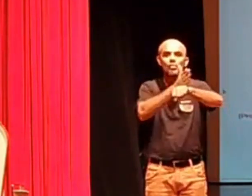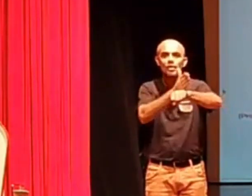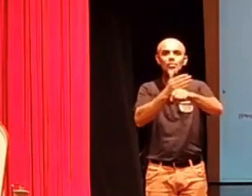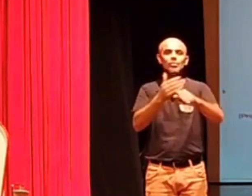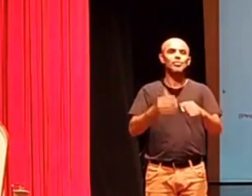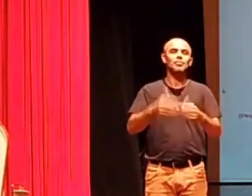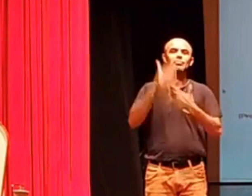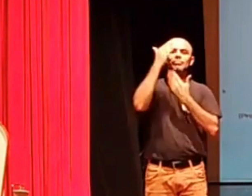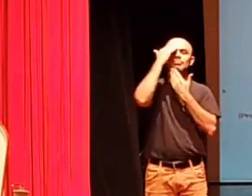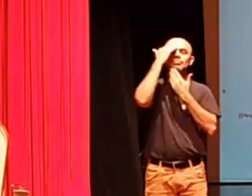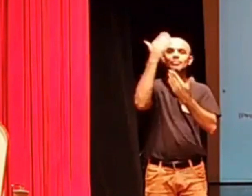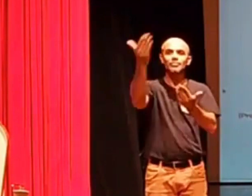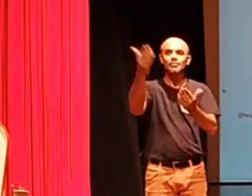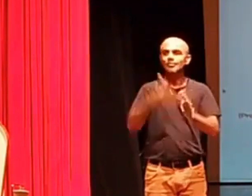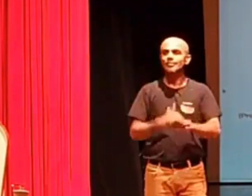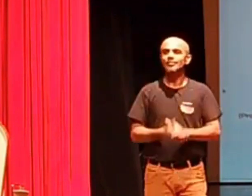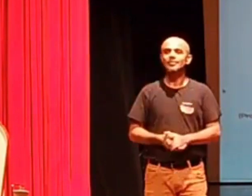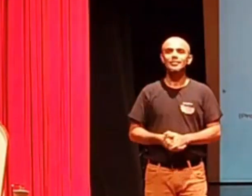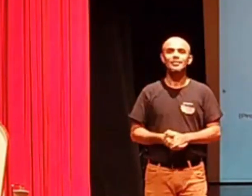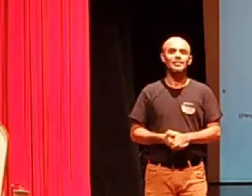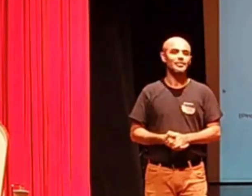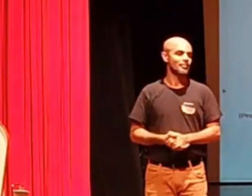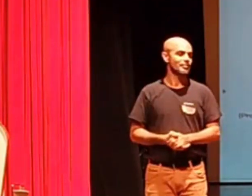vocês. Agradeço. Muito